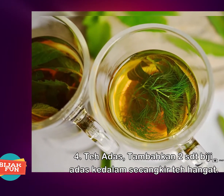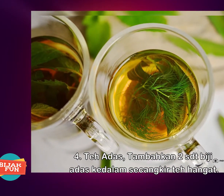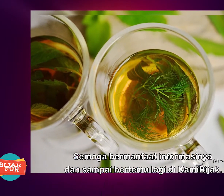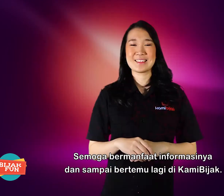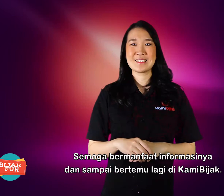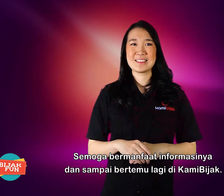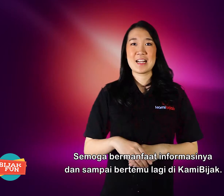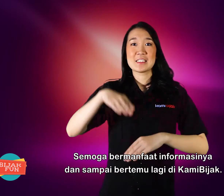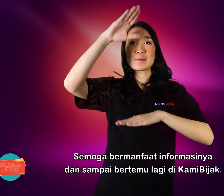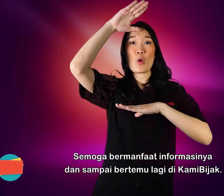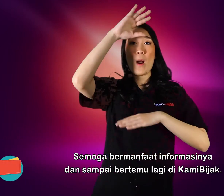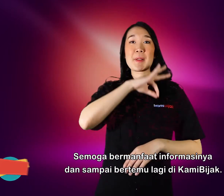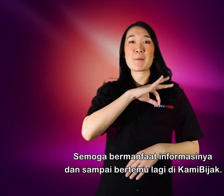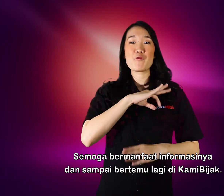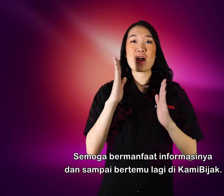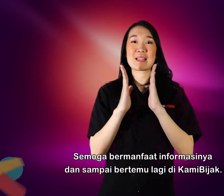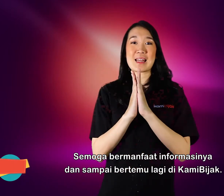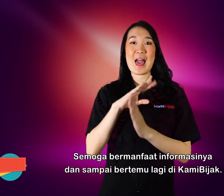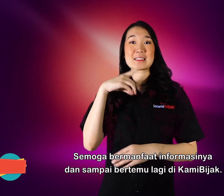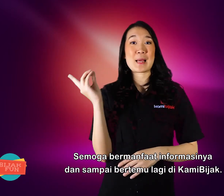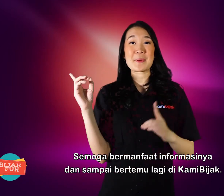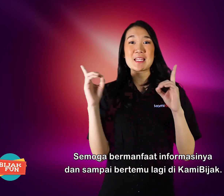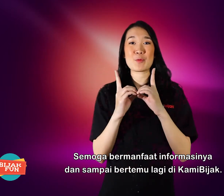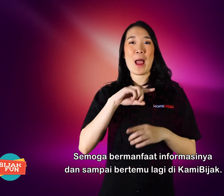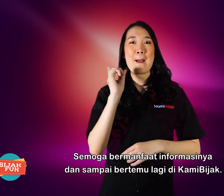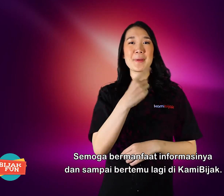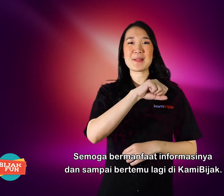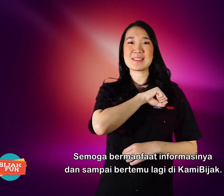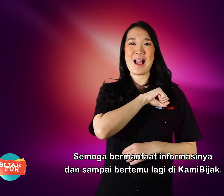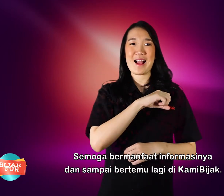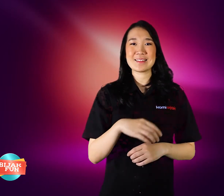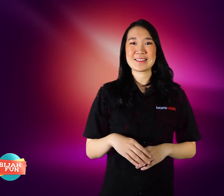Semoga bermanfaat informasinya dan sampai bertemu lagi di Kami Bijak.